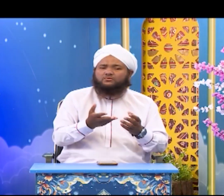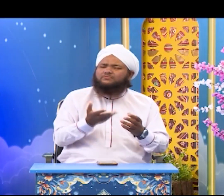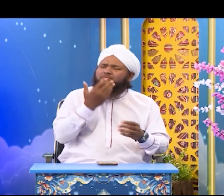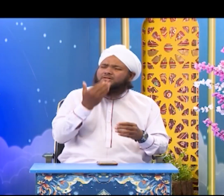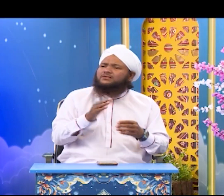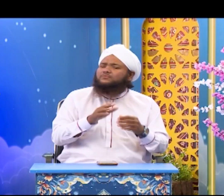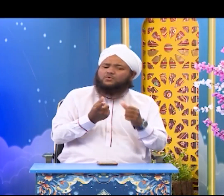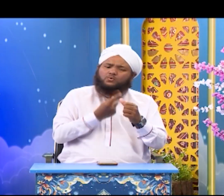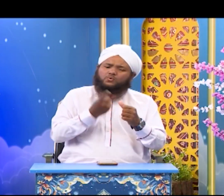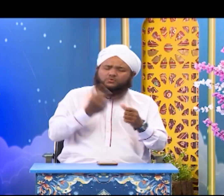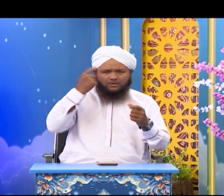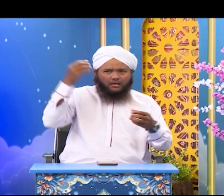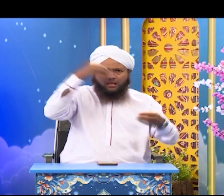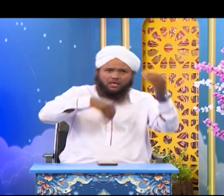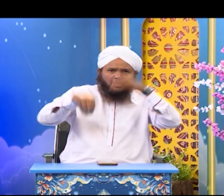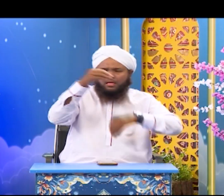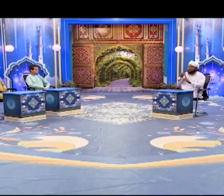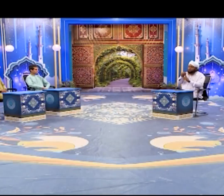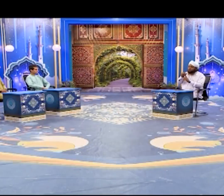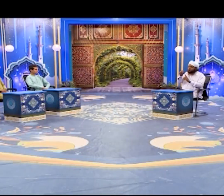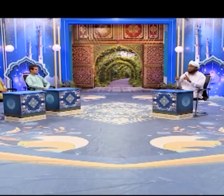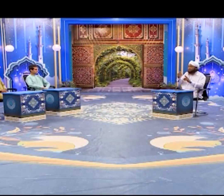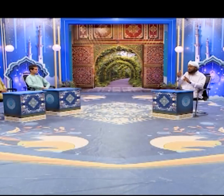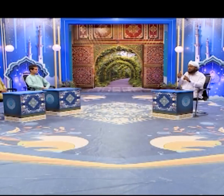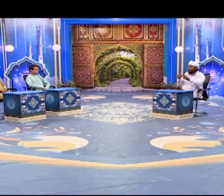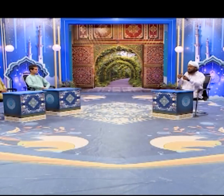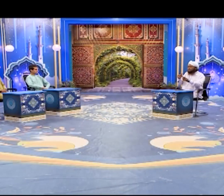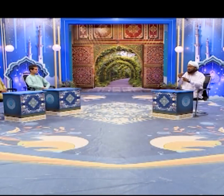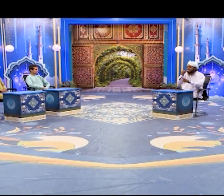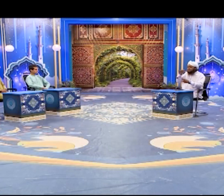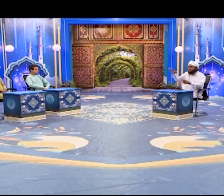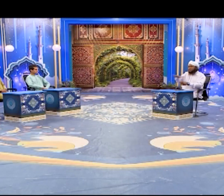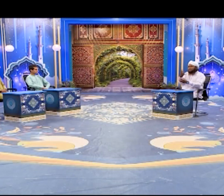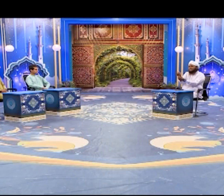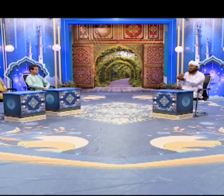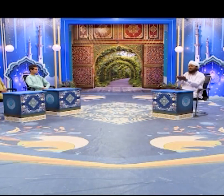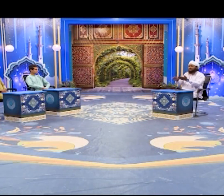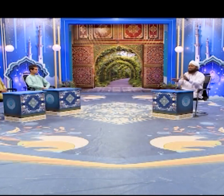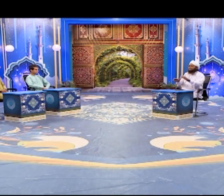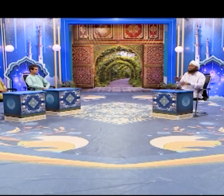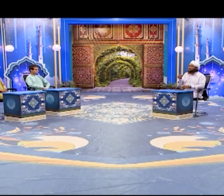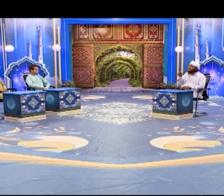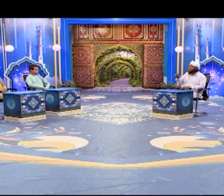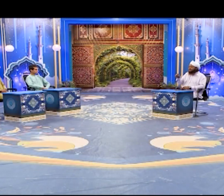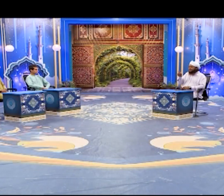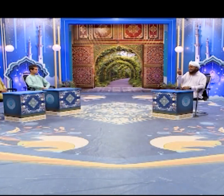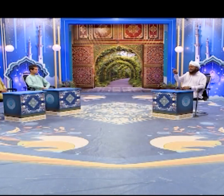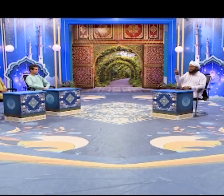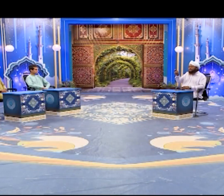جاری رکھنے کے لیے یہ بہت ضروری ہے، ورنہ یہ خشک یعنی ڈرائی ہو جائے گا۔ مگر قربان جائیے نگاہ نبوت